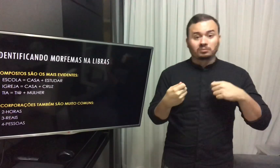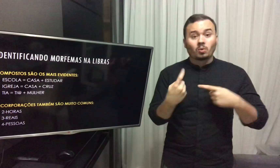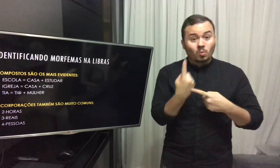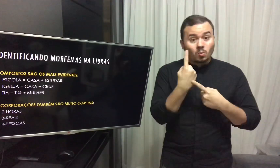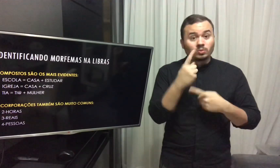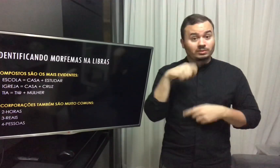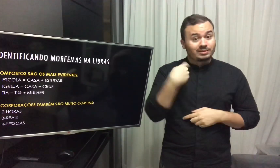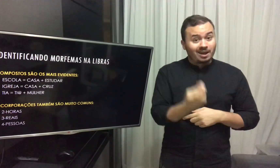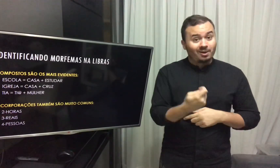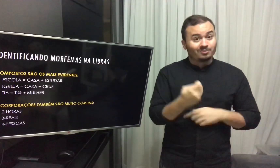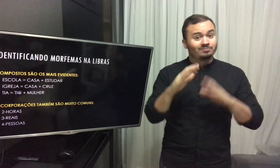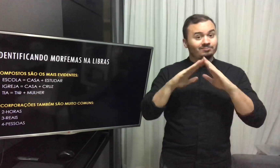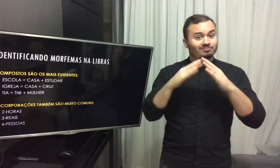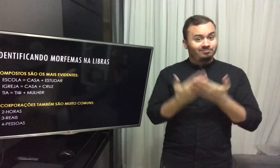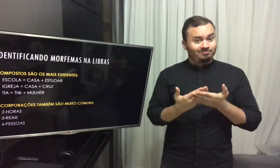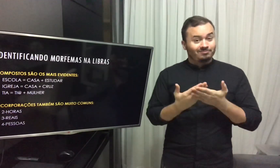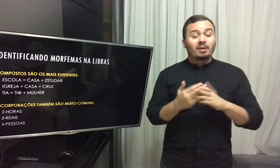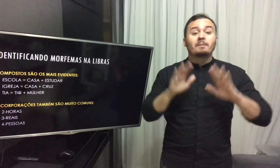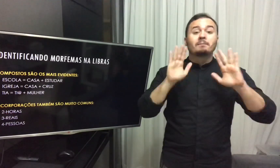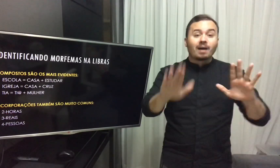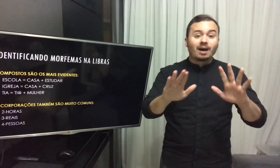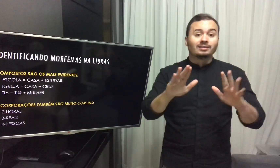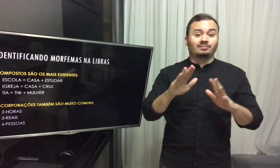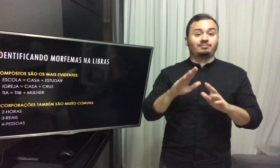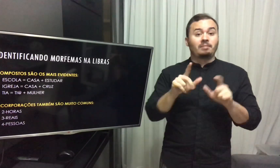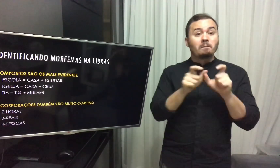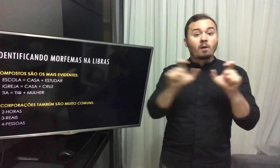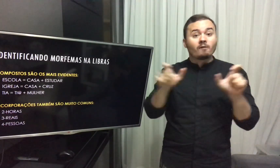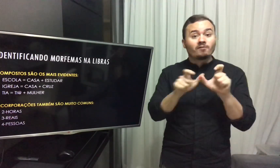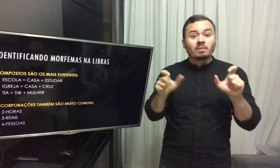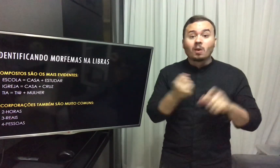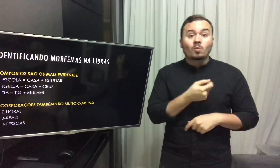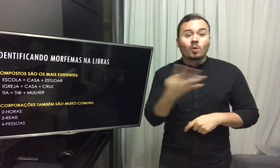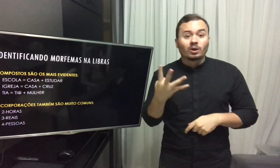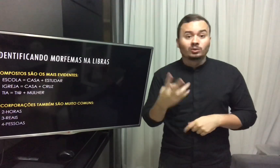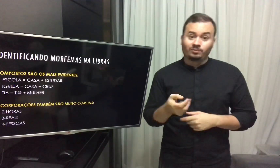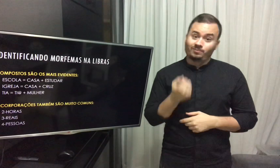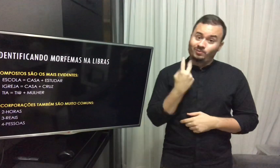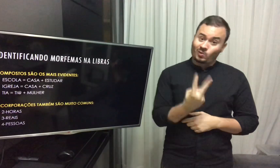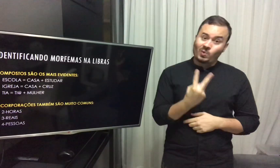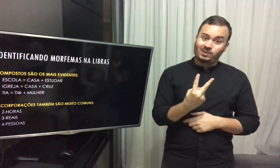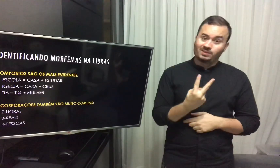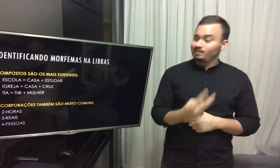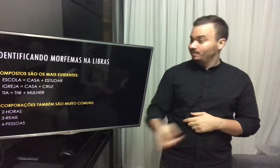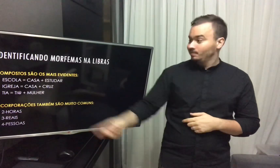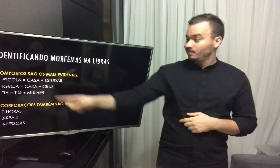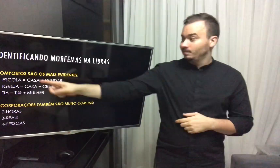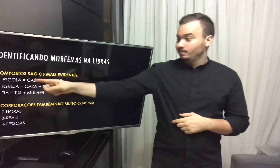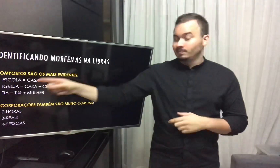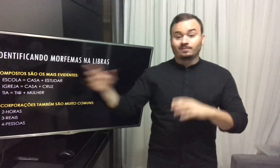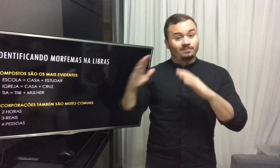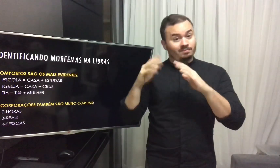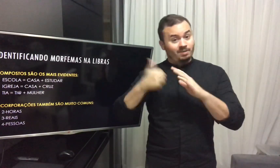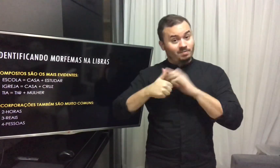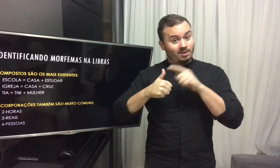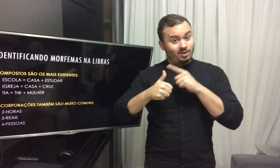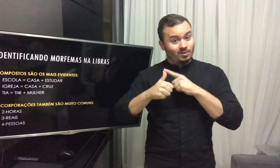é composto de dois sinais. Ele acaba se tornando um sinal só, um significado só, mas tem dois, né? Primeiro é o